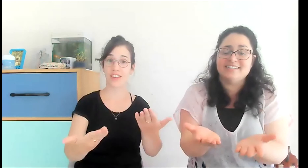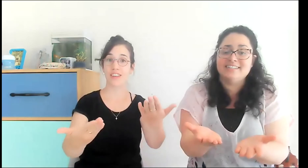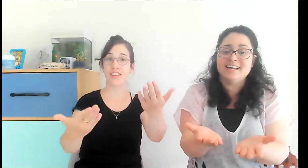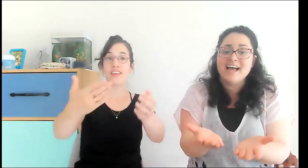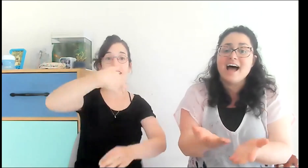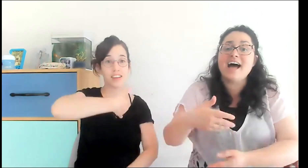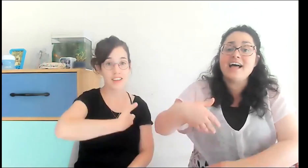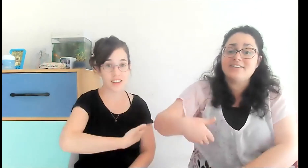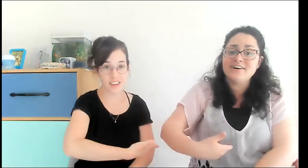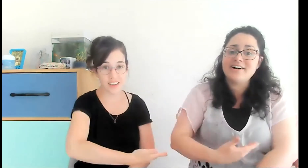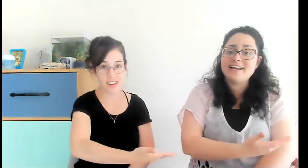השיר, על כל